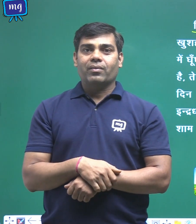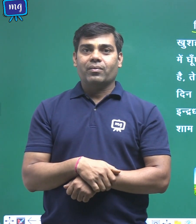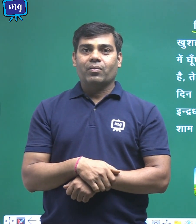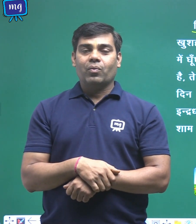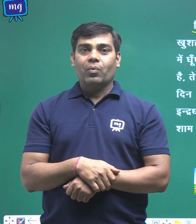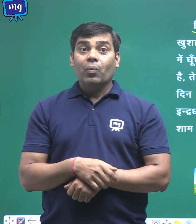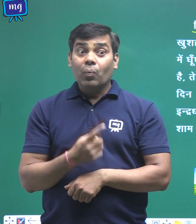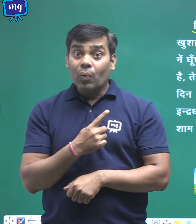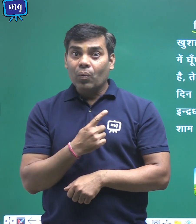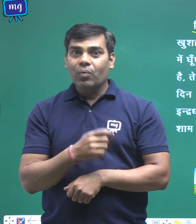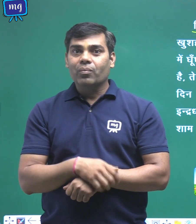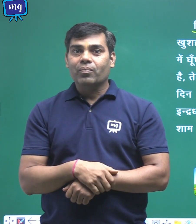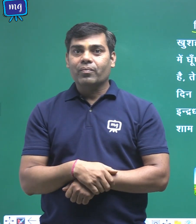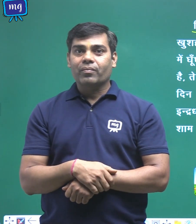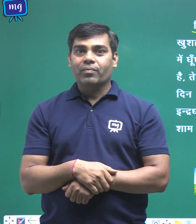वो